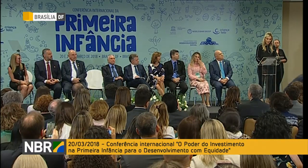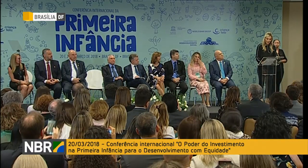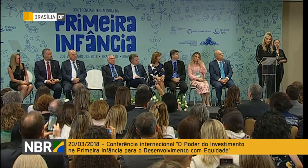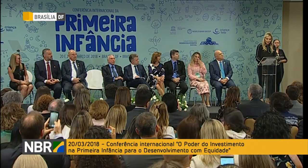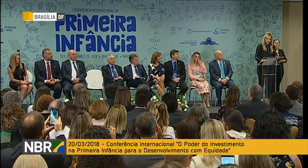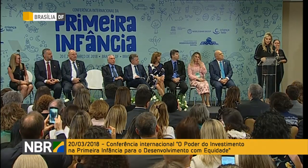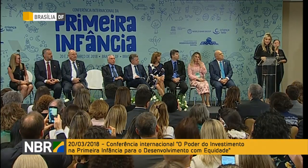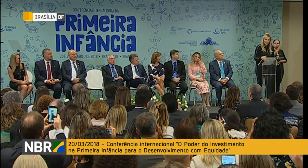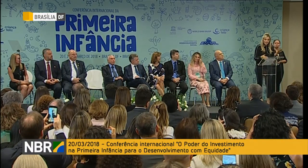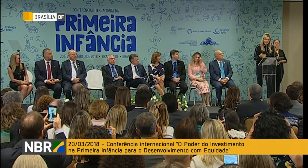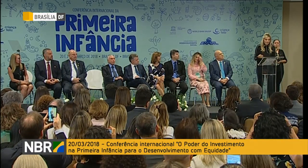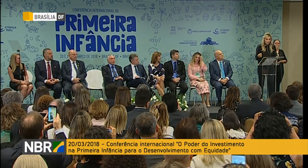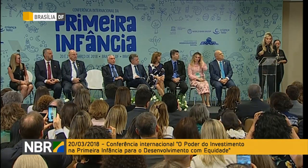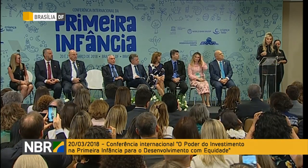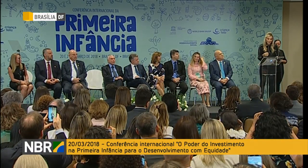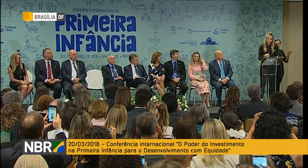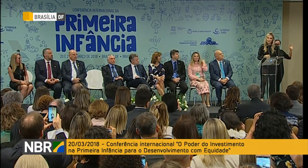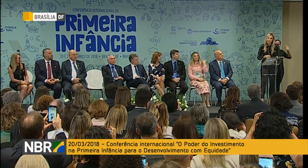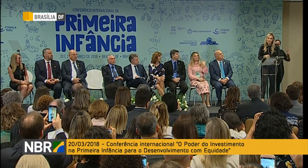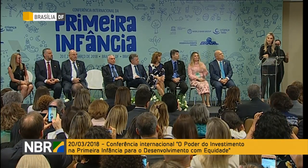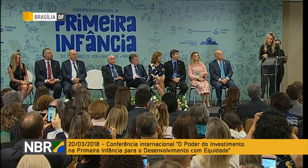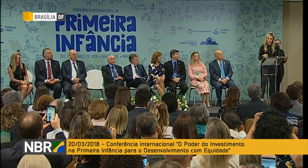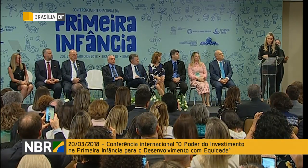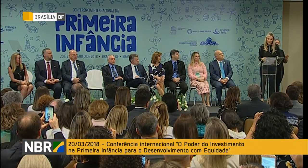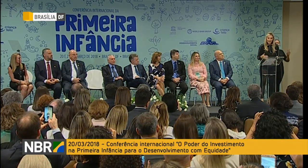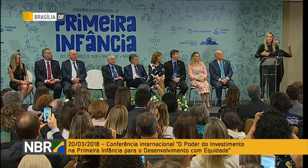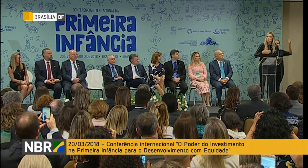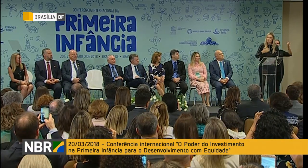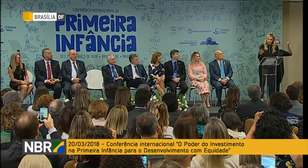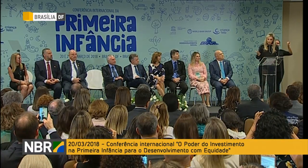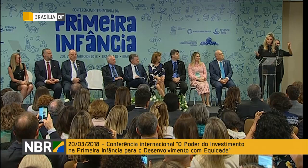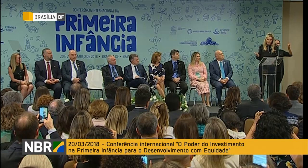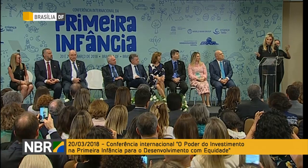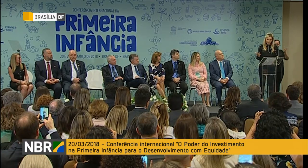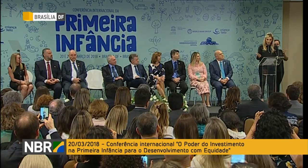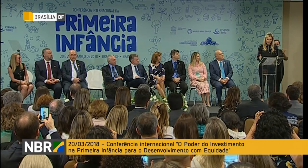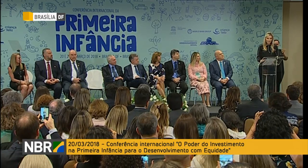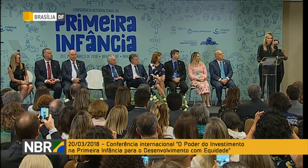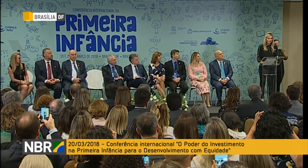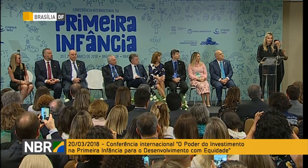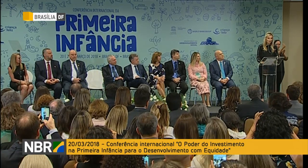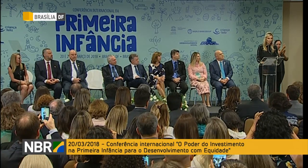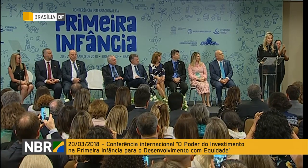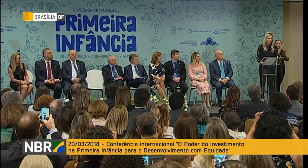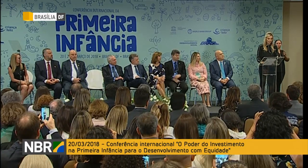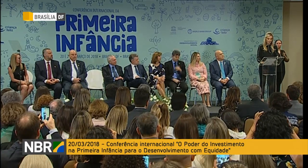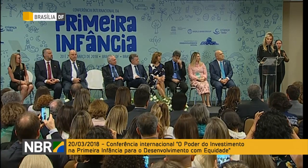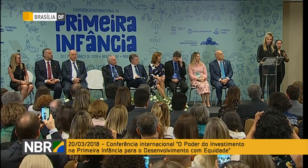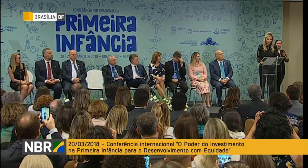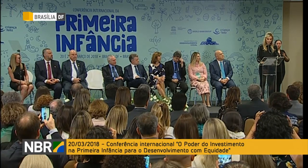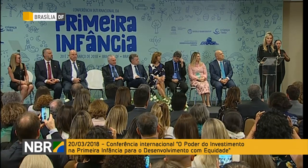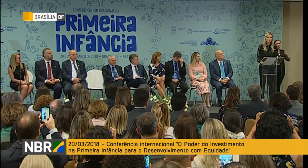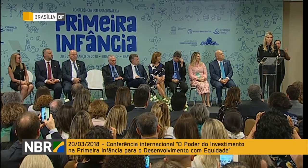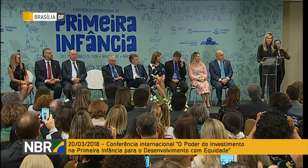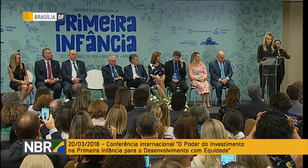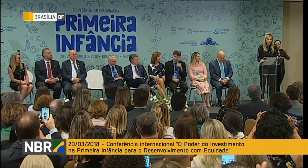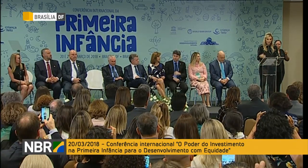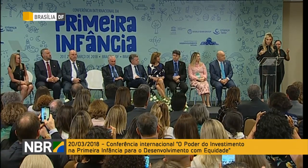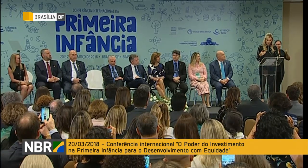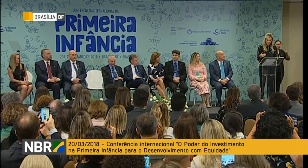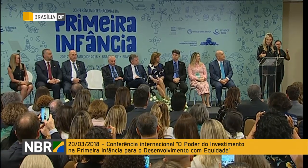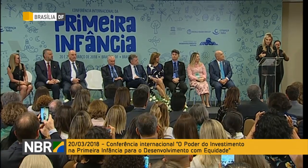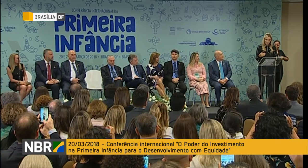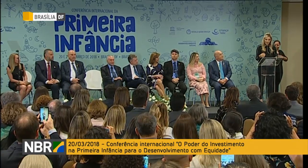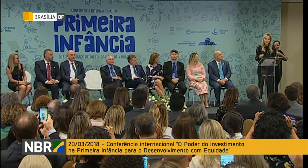Feliz, de especialistas no tema da primeira infância e de todos os envolvidos nesta política pública. Vocês,